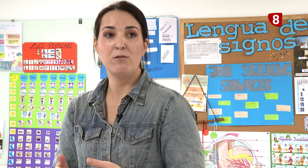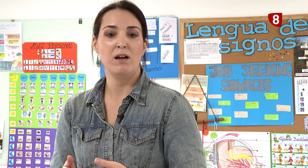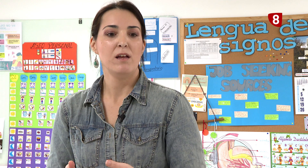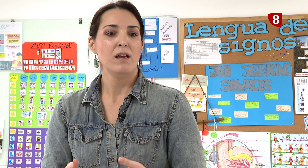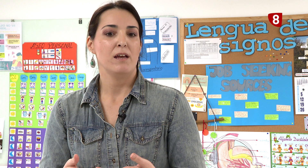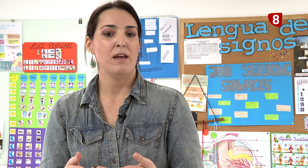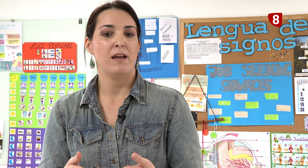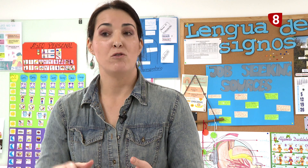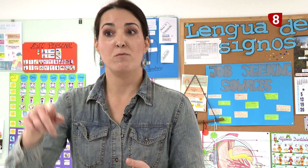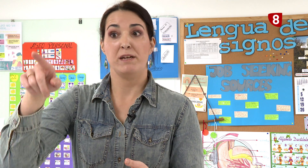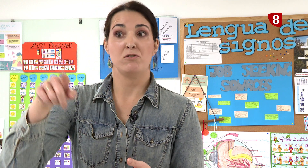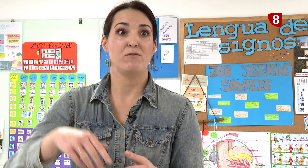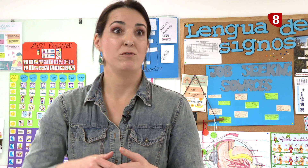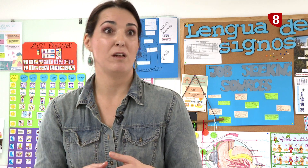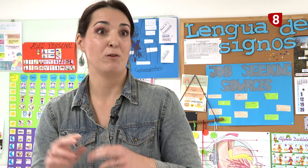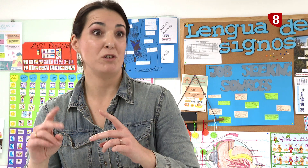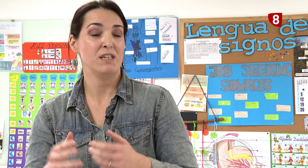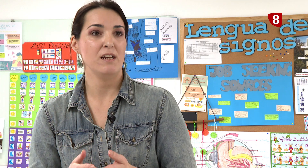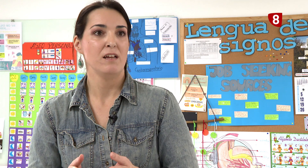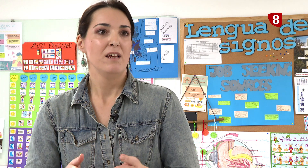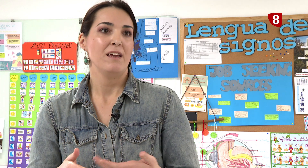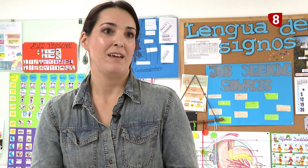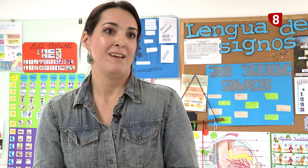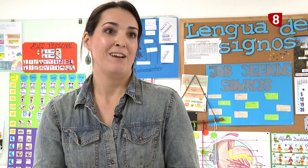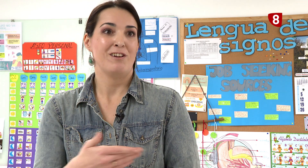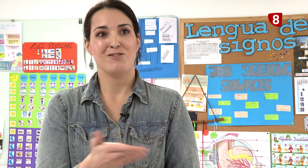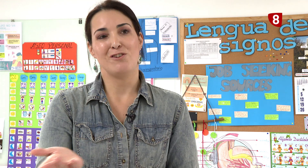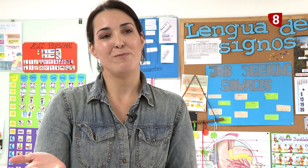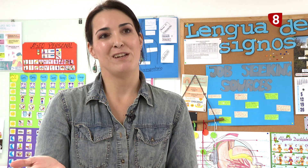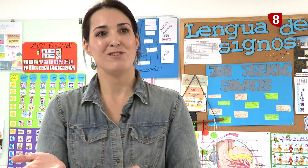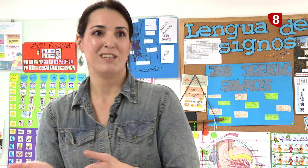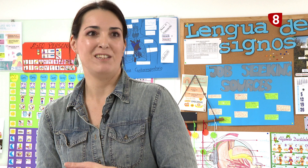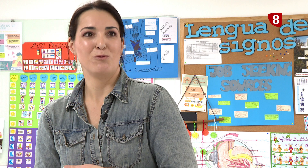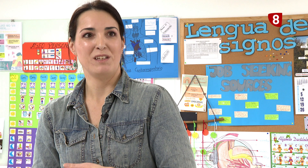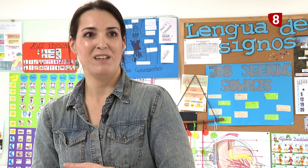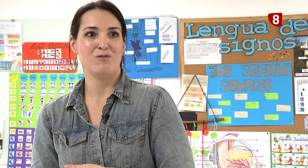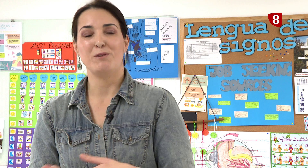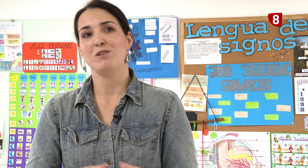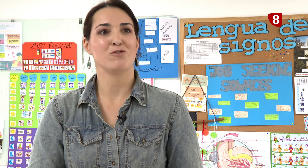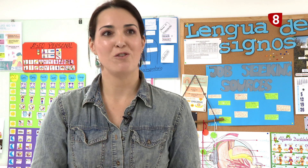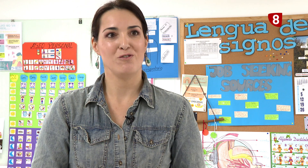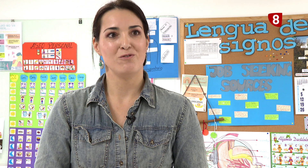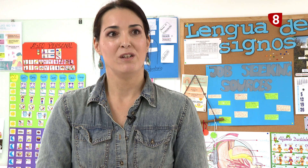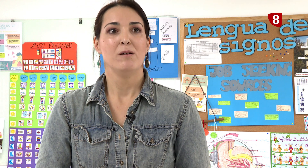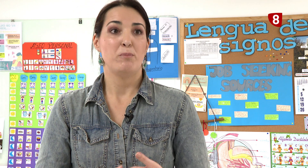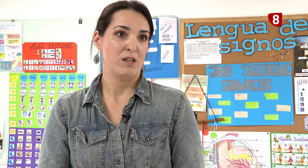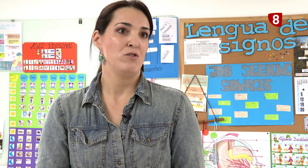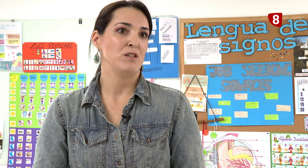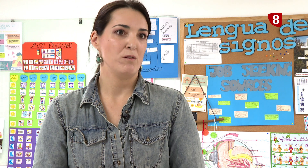aula, los compañeros del fondo también cuchichean y claro, el resto de compañeros se están dando cuenta de eso, pero un niño sordo no. Por eso es muy